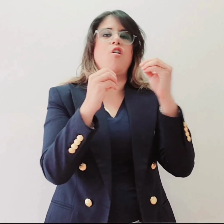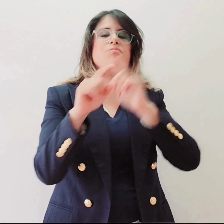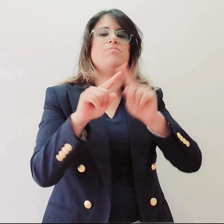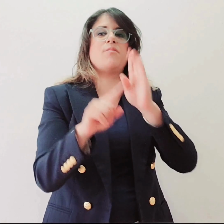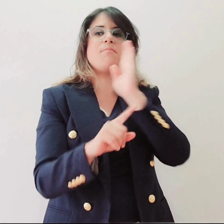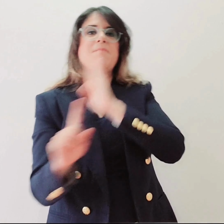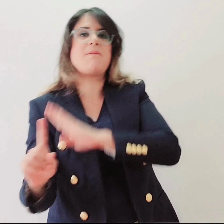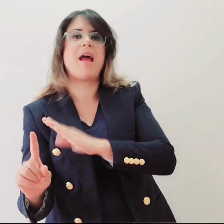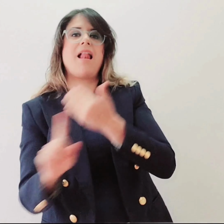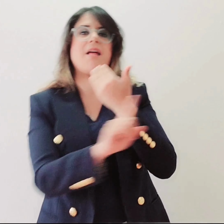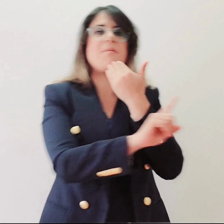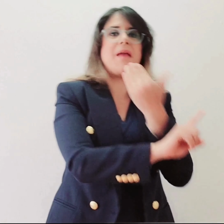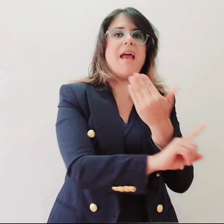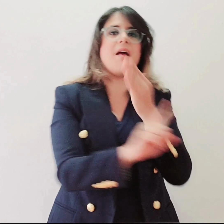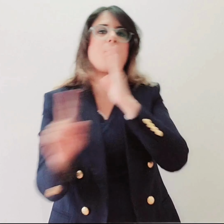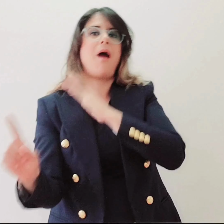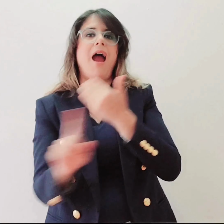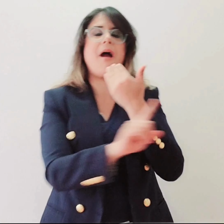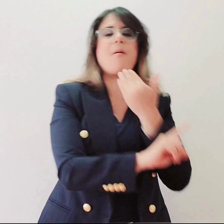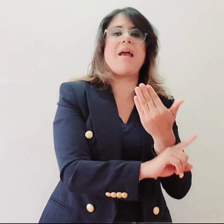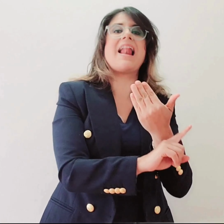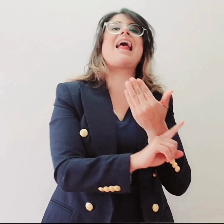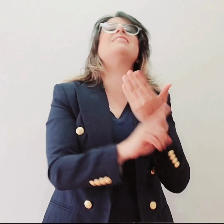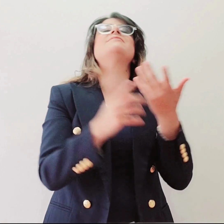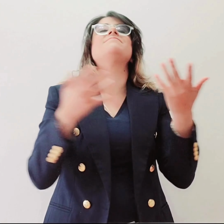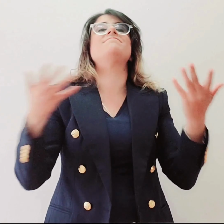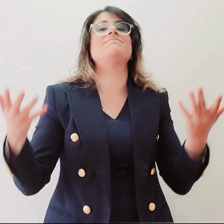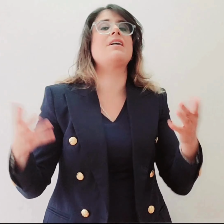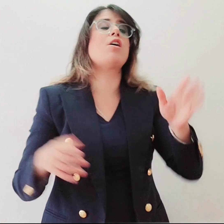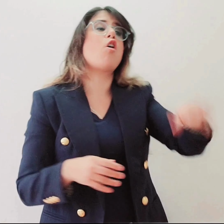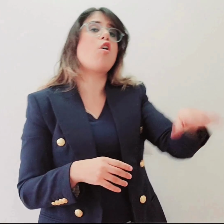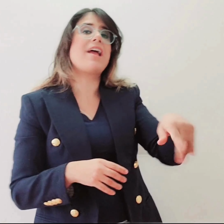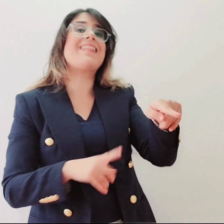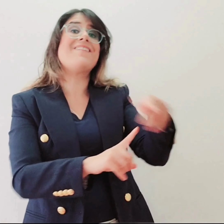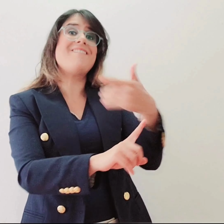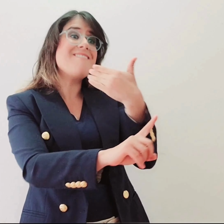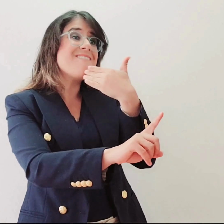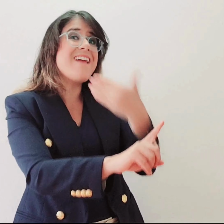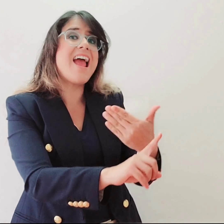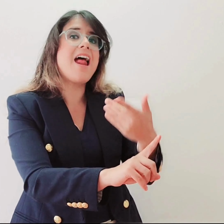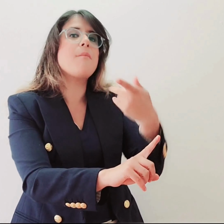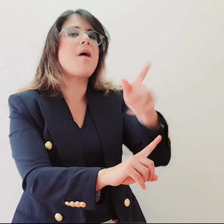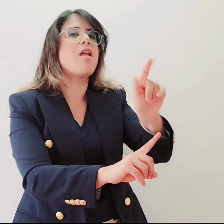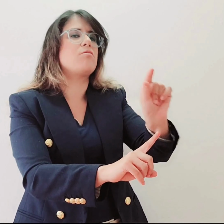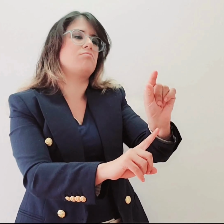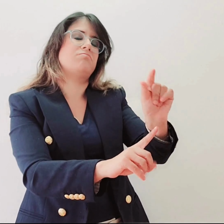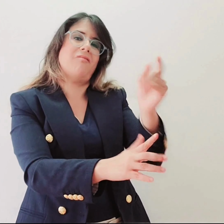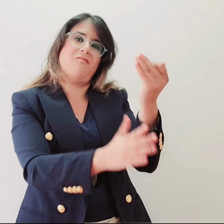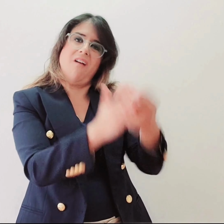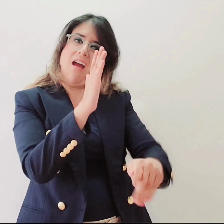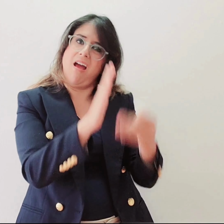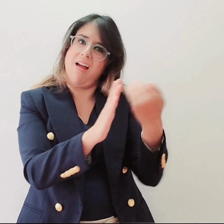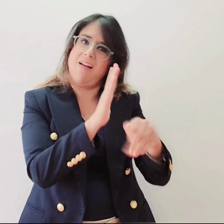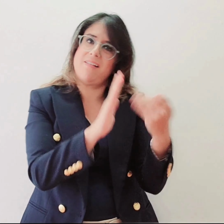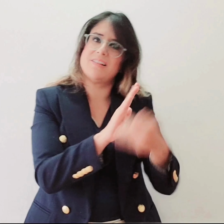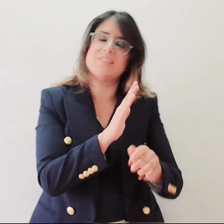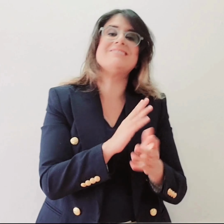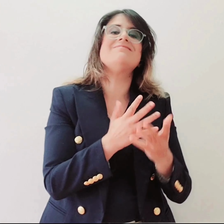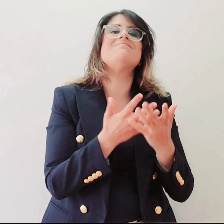sermón cuando hacemos algo mal. Incluso cuando crecimos muchas veces era el hiciste esto bien, pero te faltó esto. Y la crianza positiva lo que quiere es cambiar esta